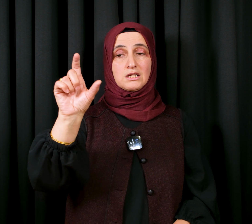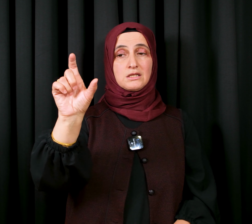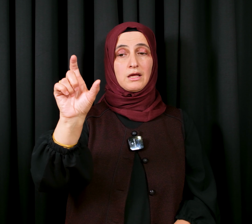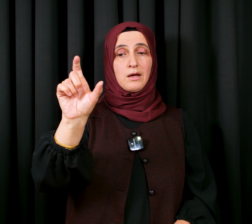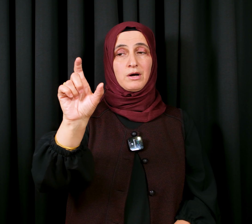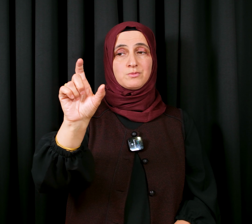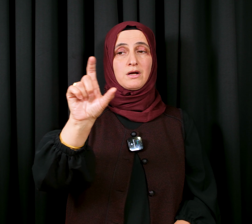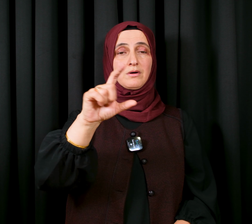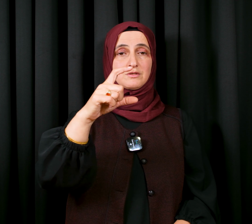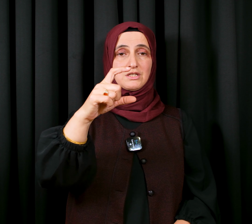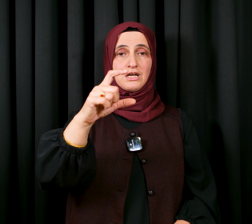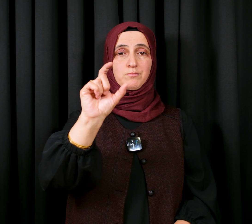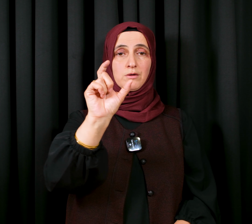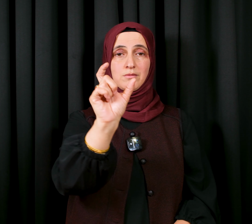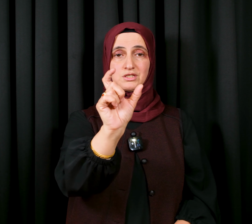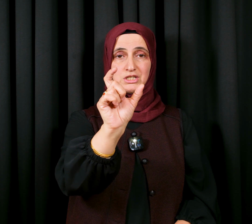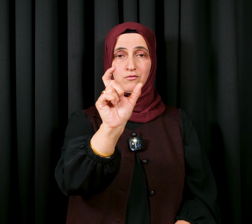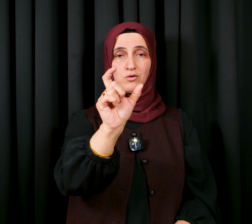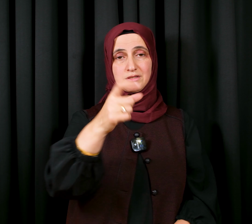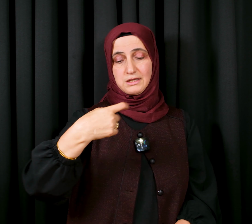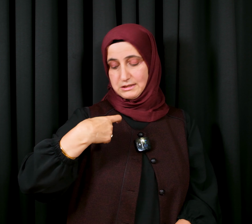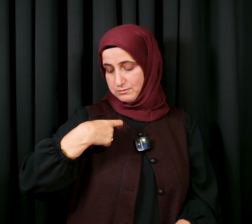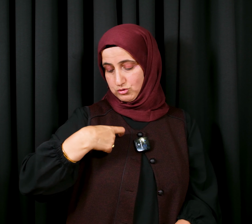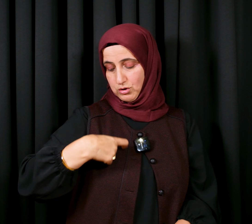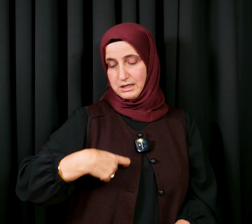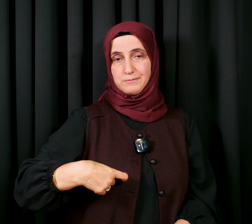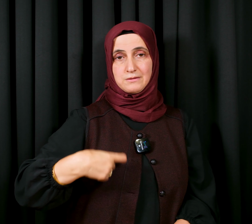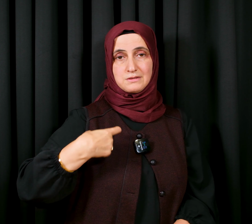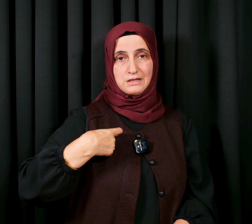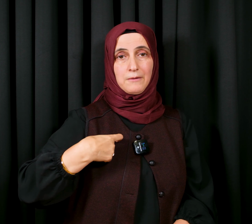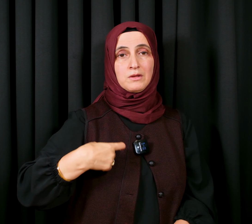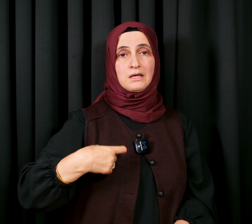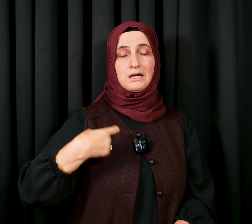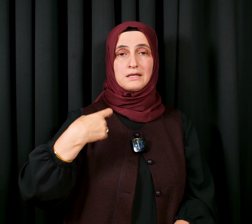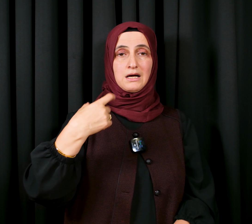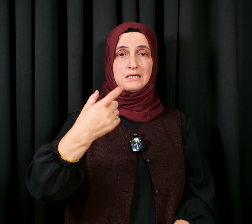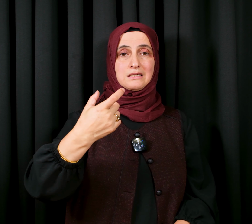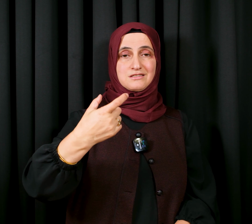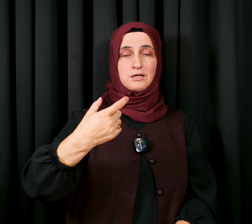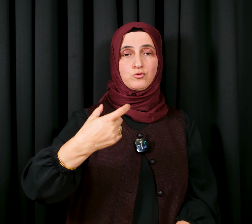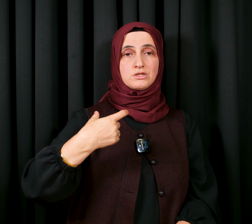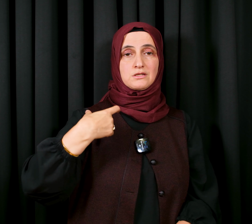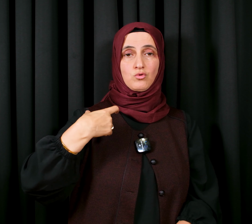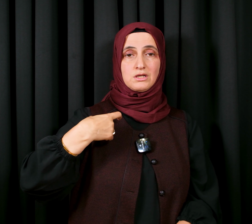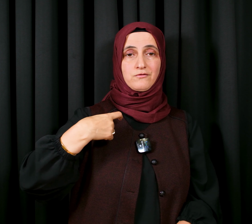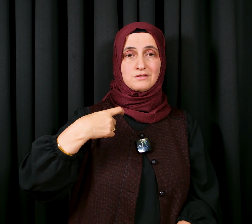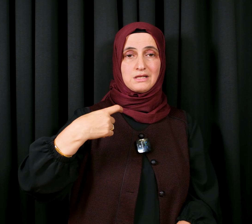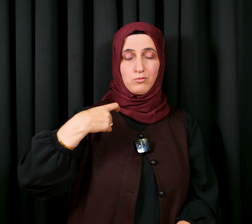Baş parmağımız ve işaret parmağımızı C formatına getirip şöyle yaptığımızda, yani hangi elinizde yapıyorsanız o tarafınızdan böyle